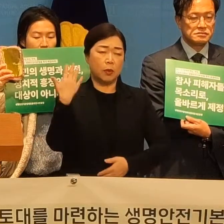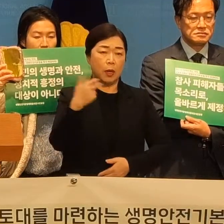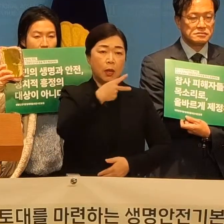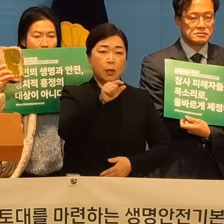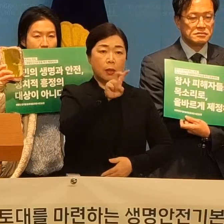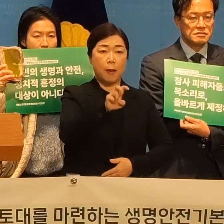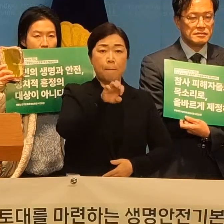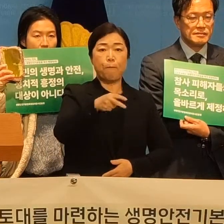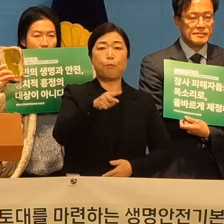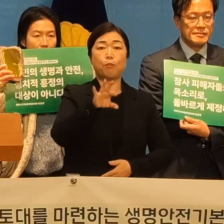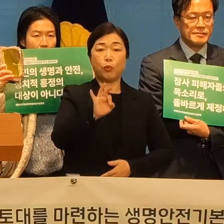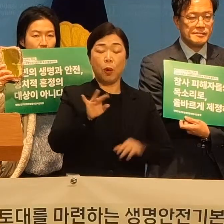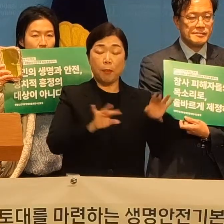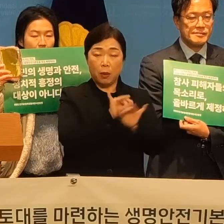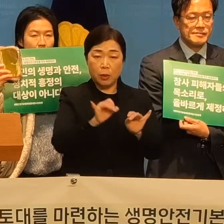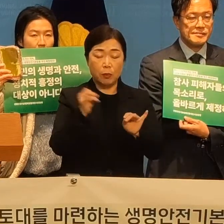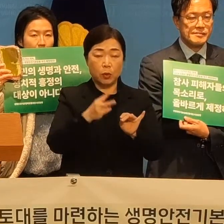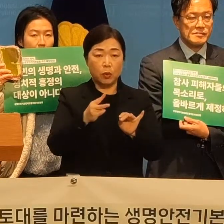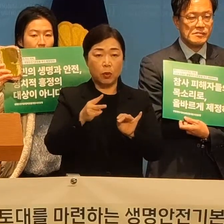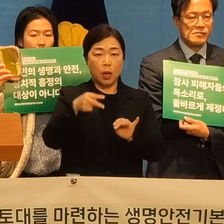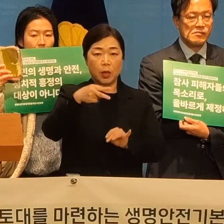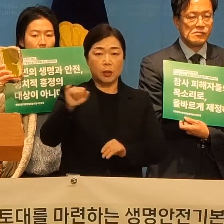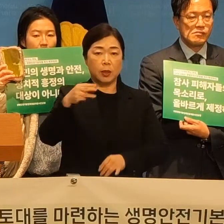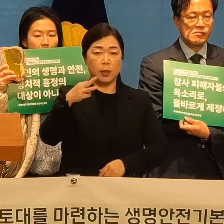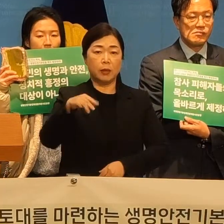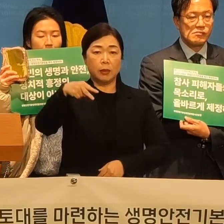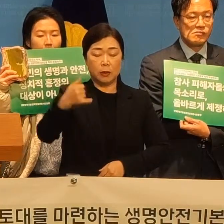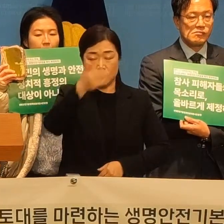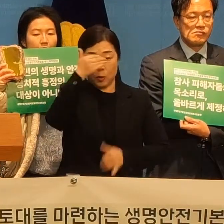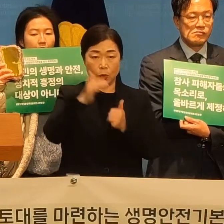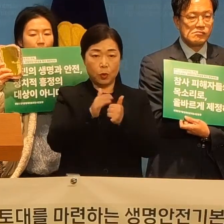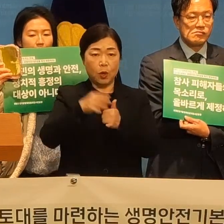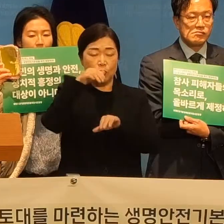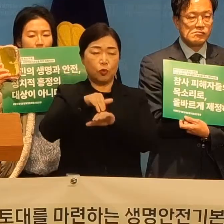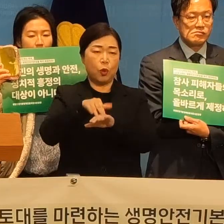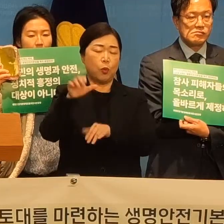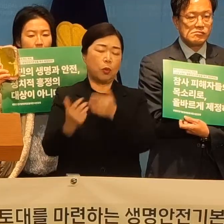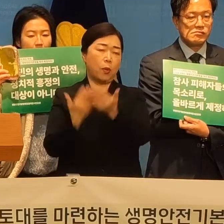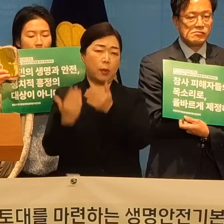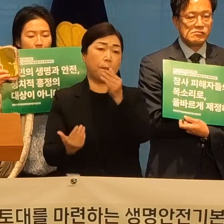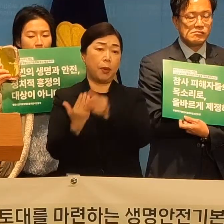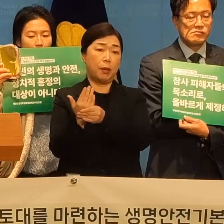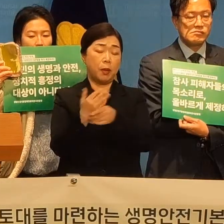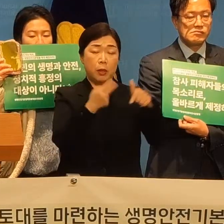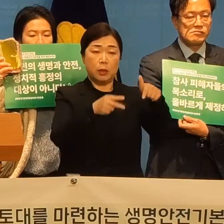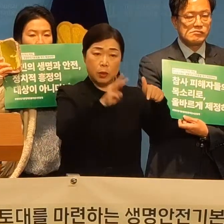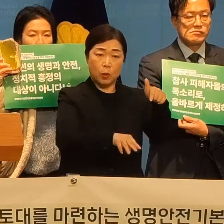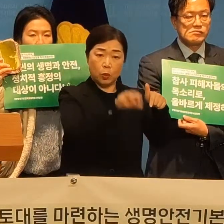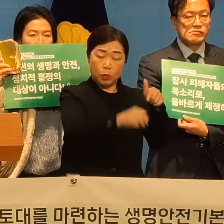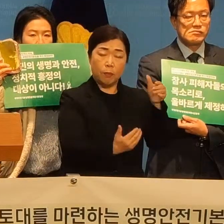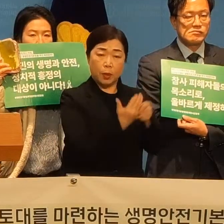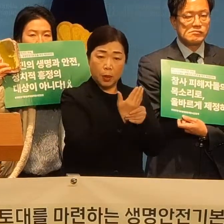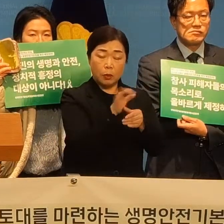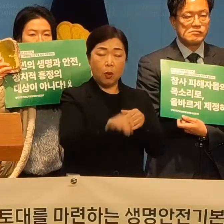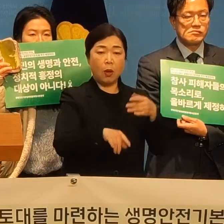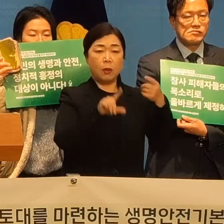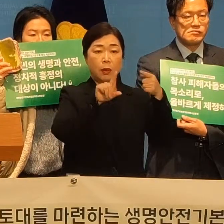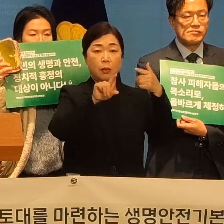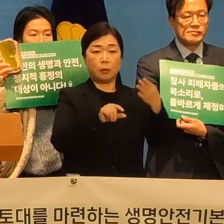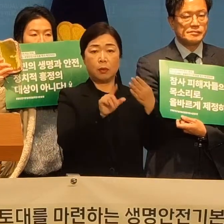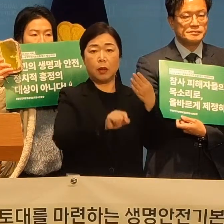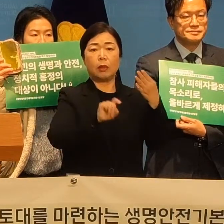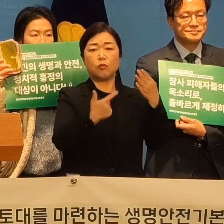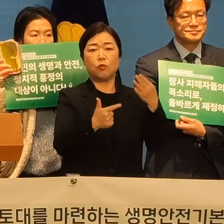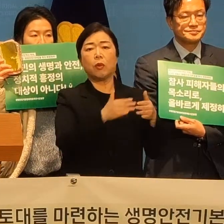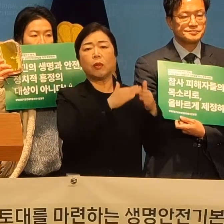참사, 시랜드 청소년 수련원 화재 참사, 인천 인현동 화재 참사, 4.16 세월호